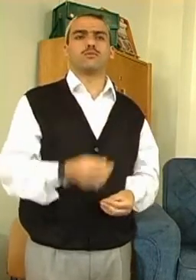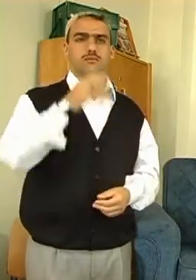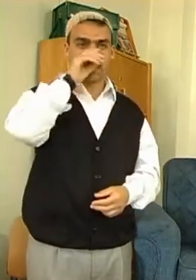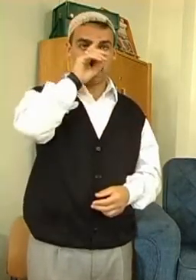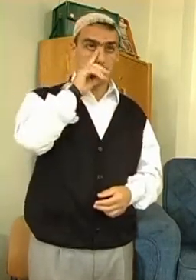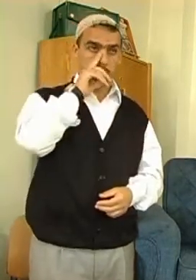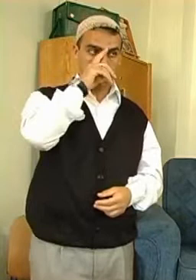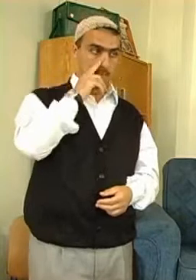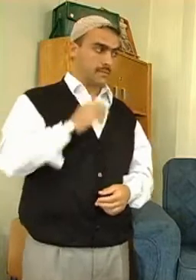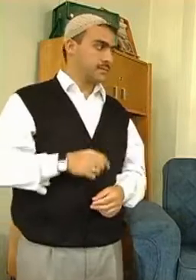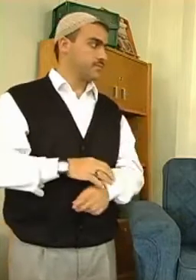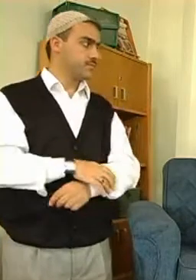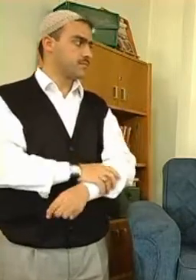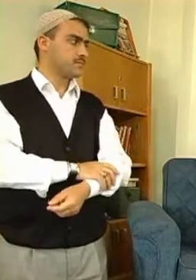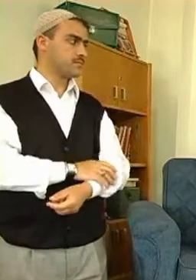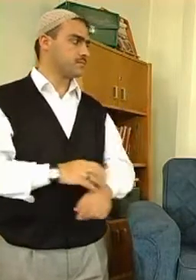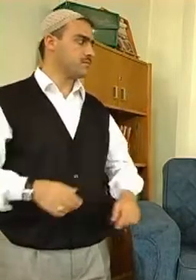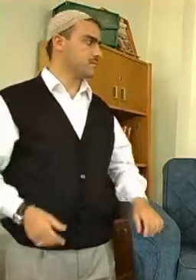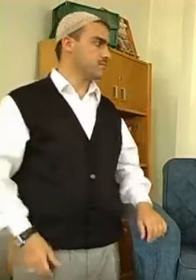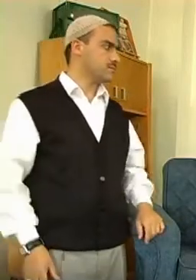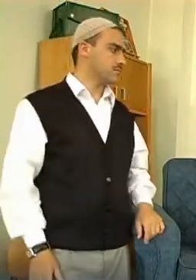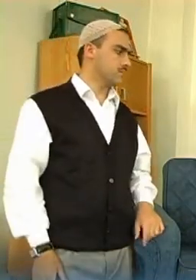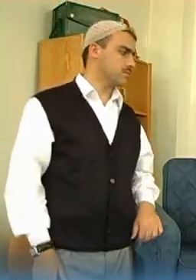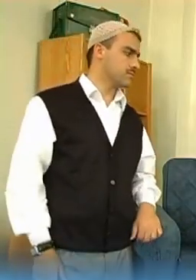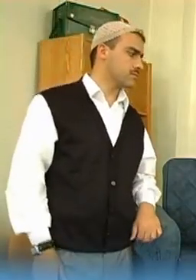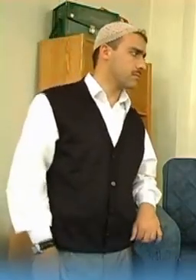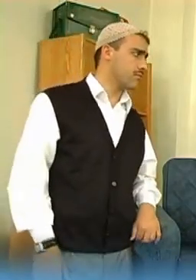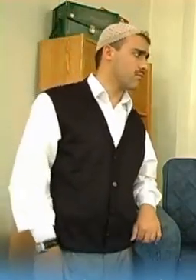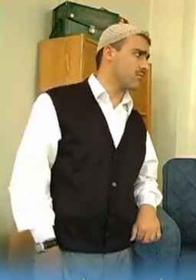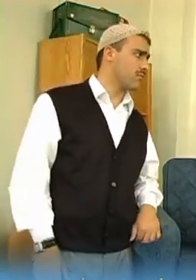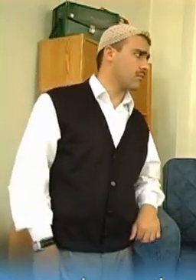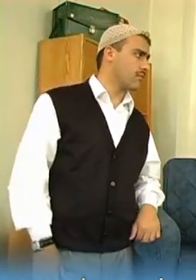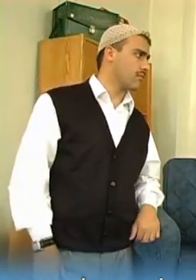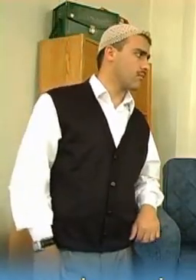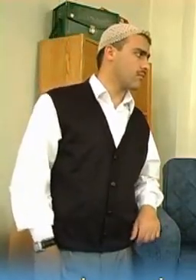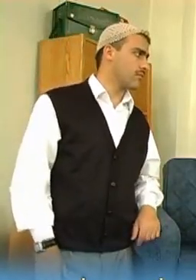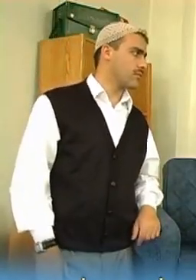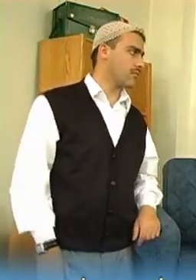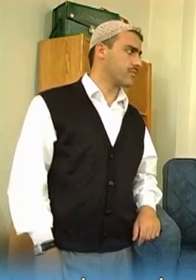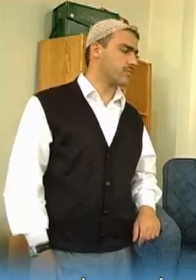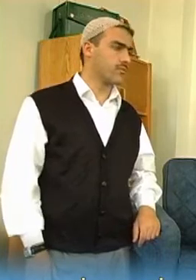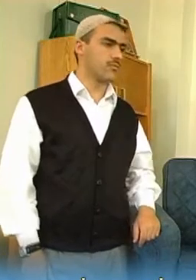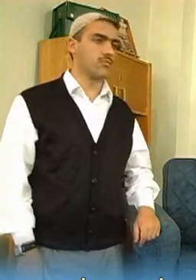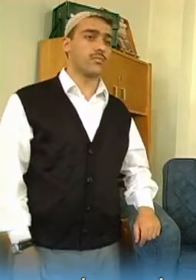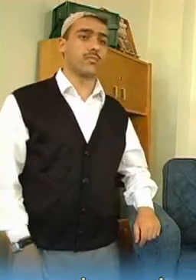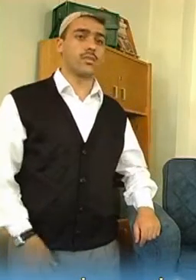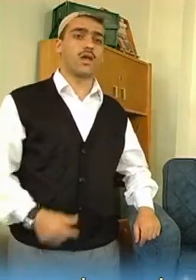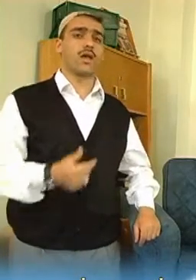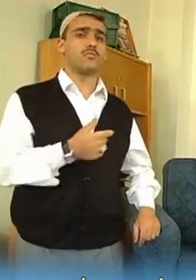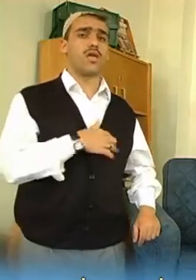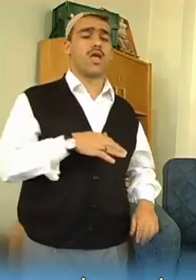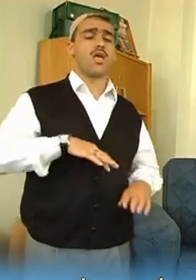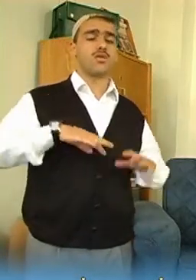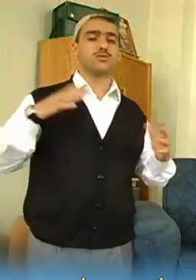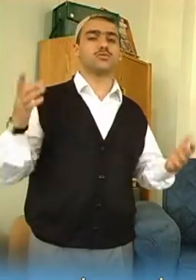Ya burada mutlak zikredilmiş kemali kastediliyor. En çok, en büyük ihtiyaç kalbin iman ihtiyacıdır. Onun